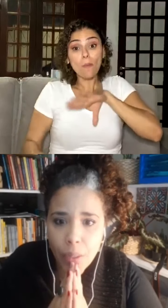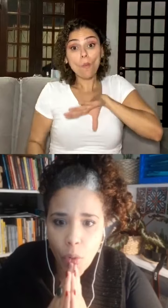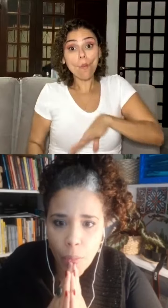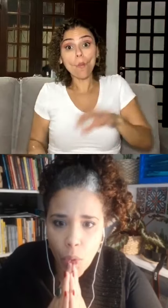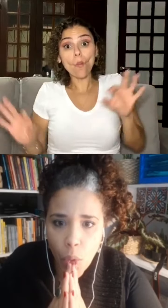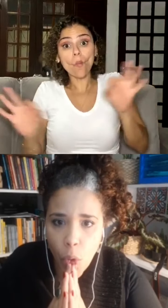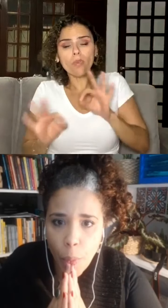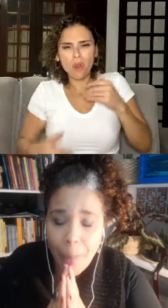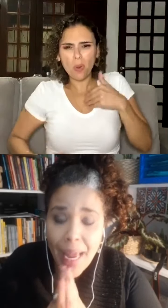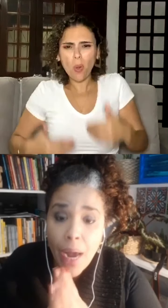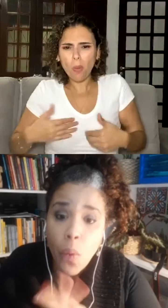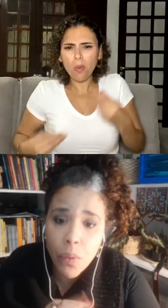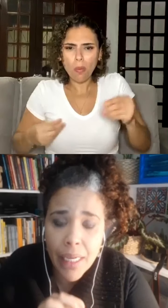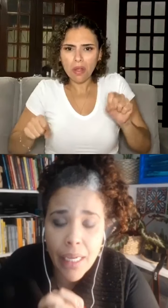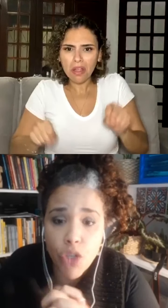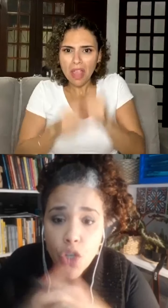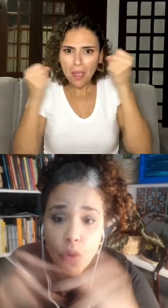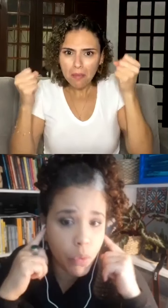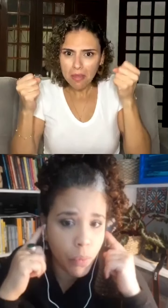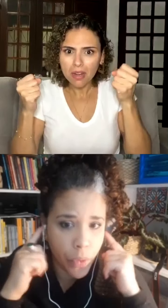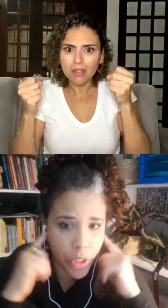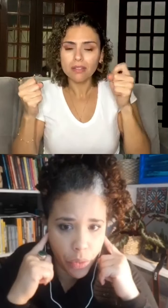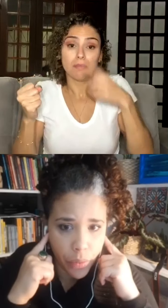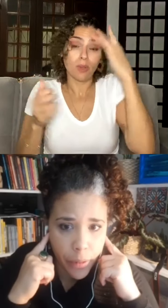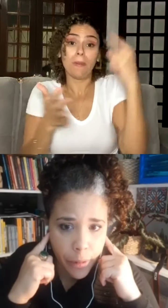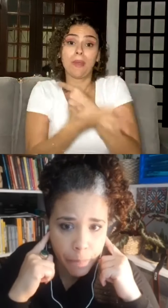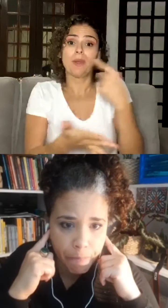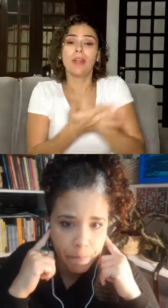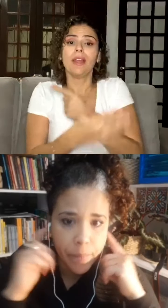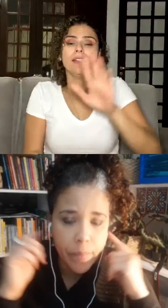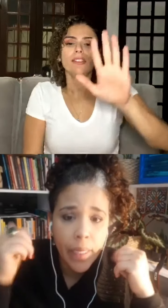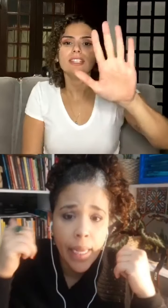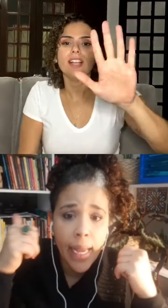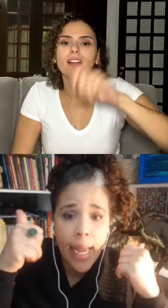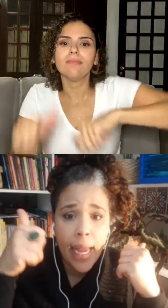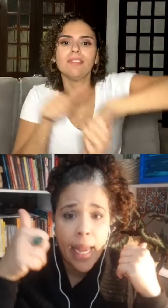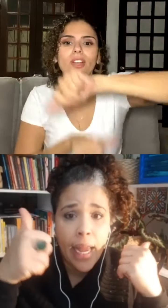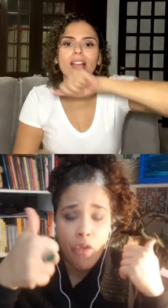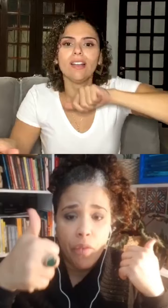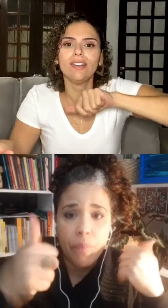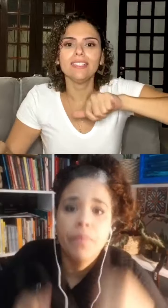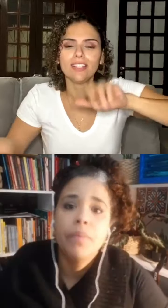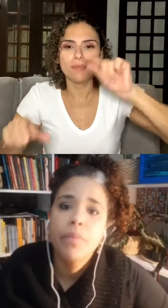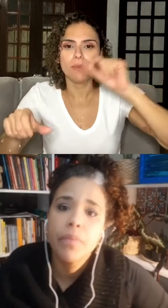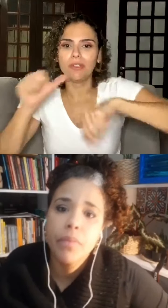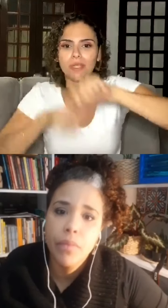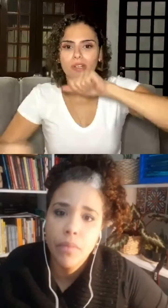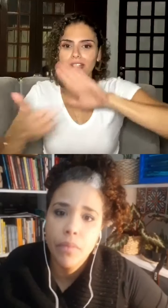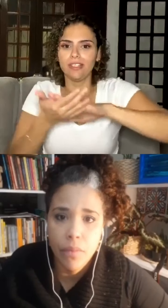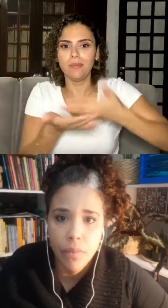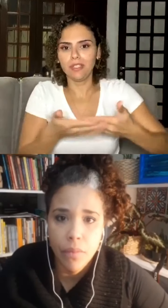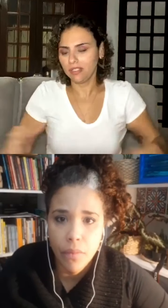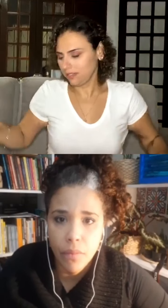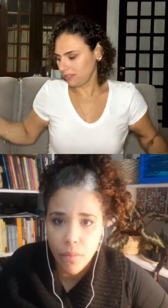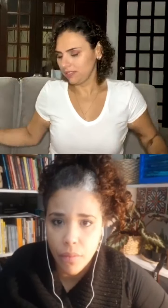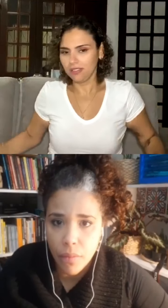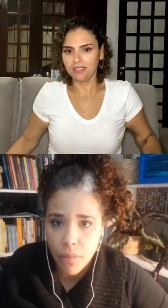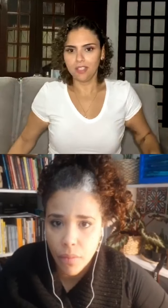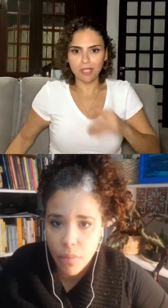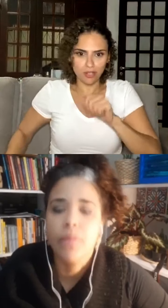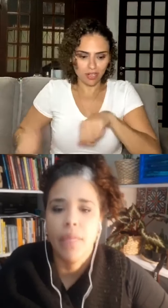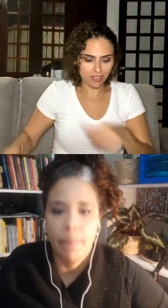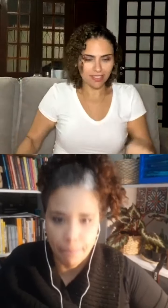com o meu corpo? Pergunta que eu escuto muito. Júlia, só trocar agora, só espera um pouquinho para trocar de intérprete.